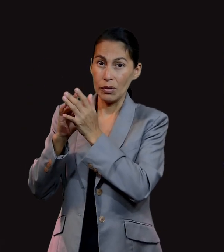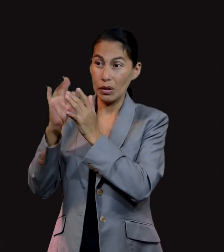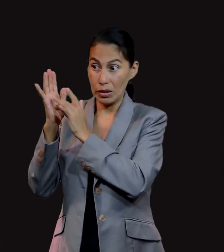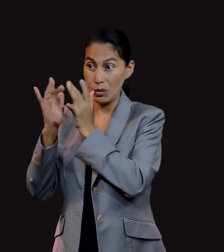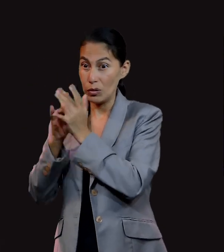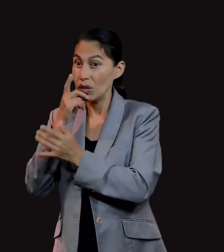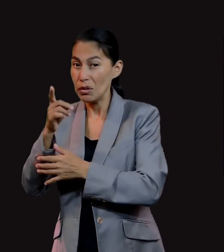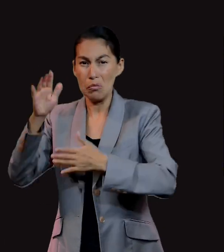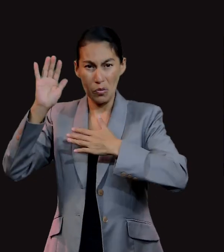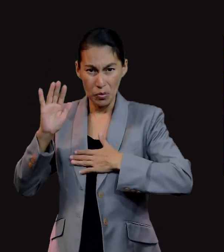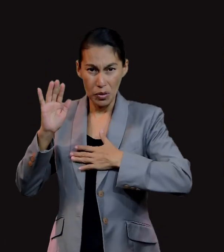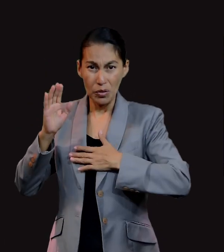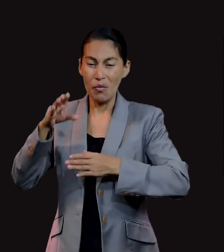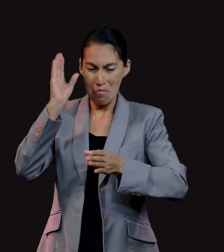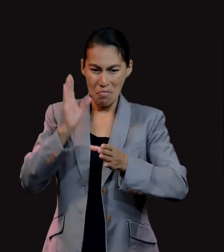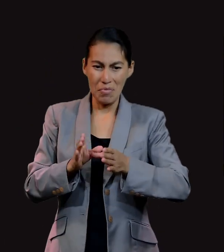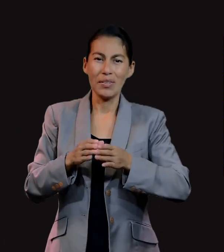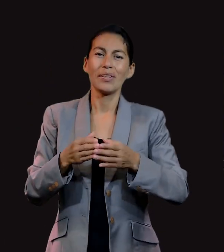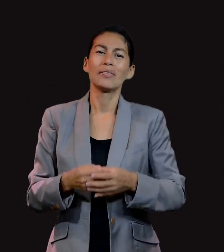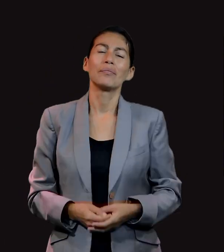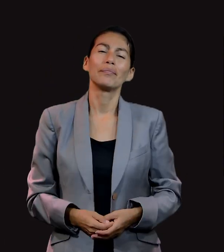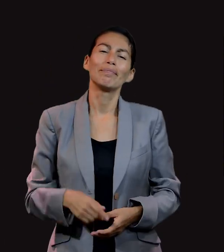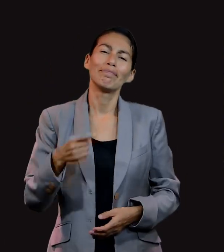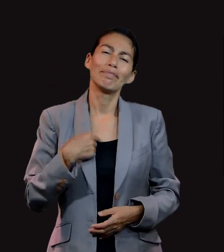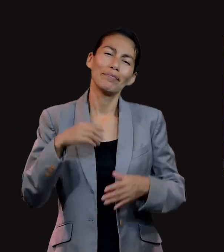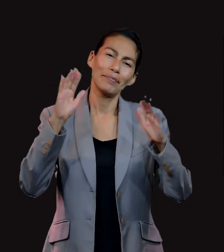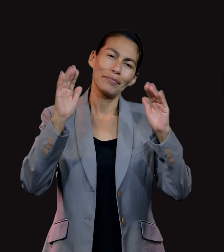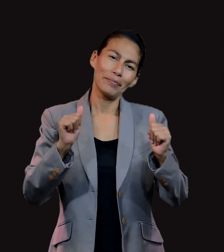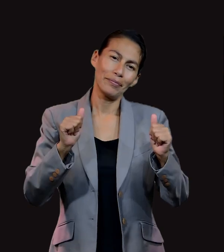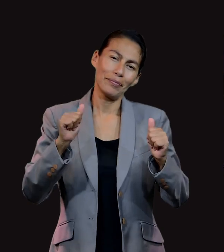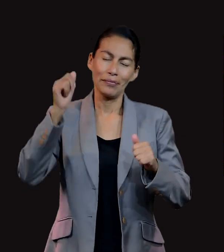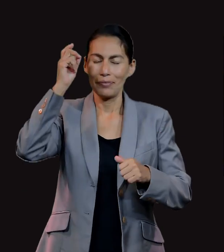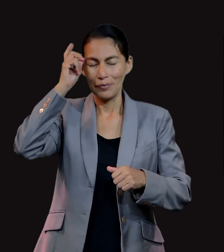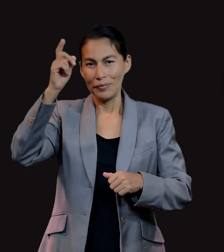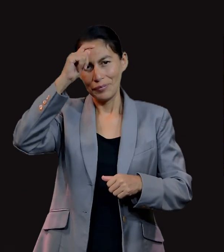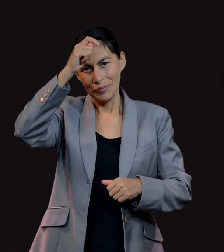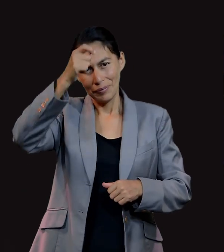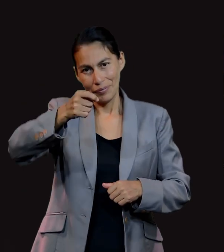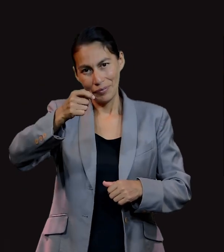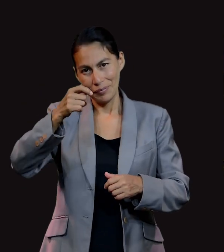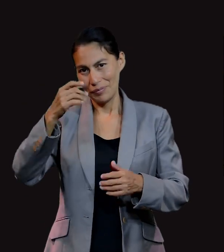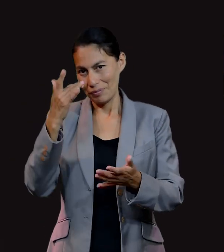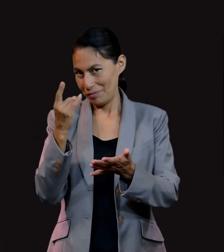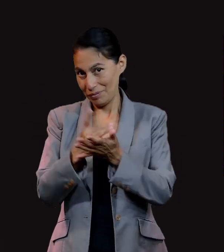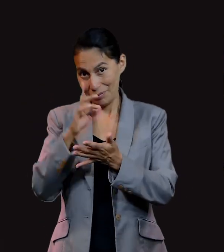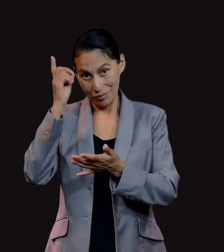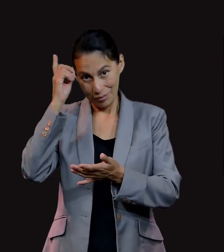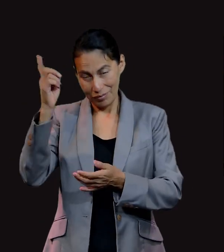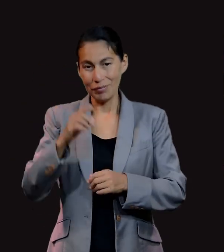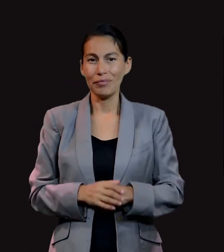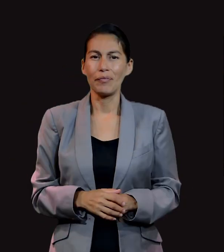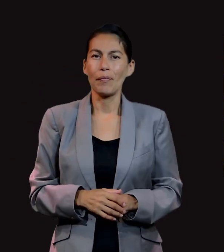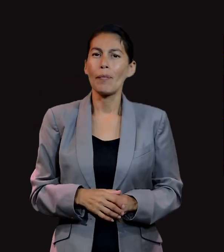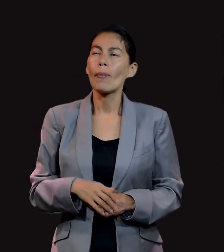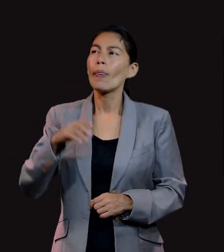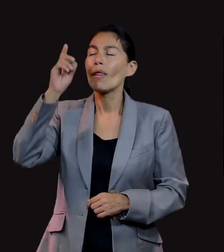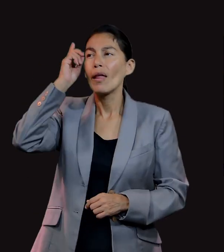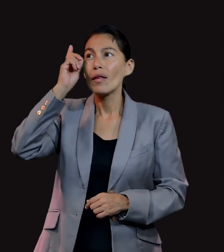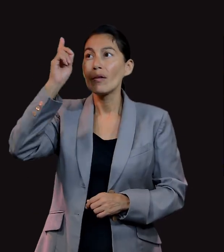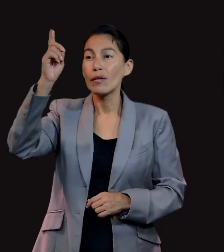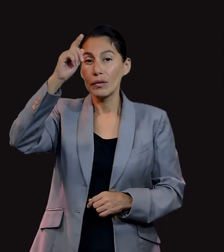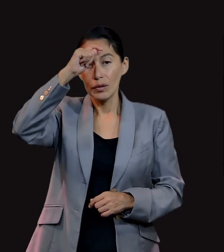Cumplido Amén Yo me despido Con la bendición Que solo Dios Sabe darte Dios te